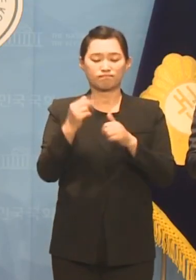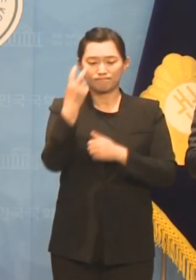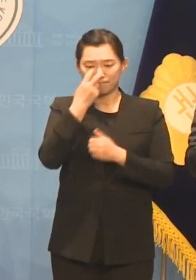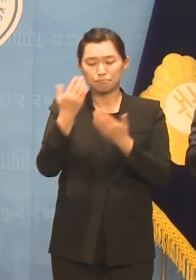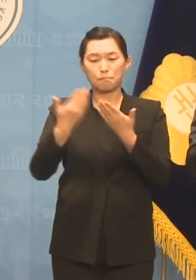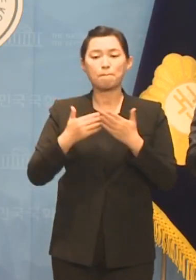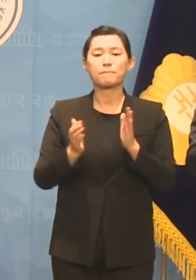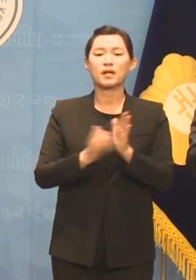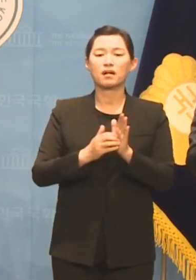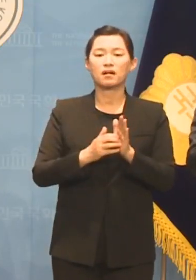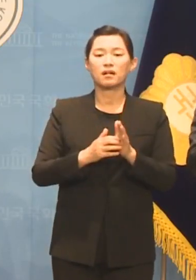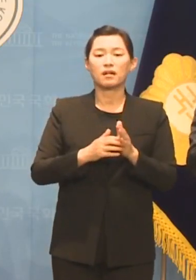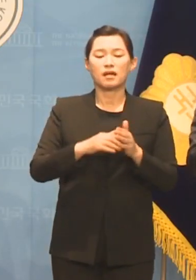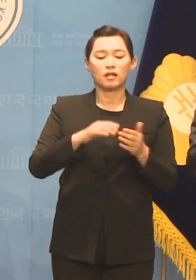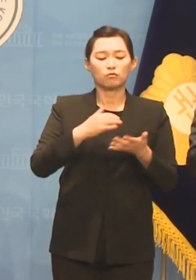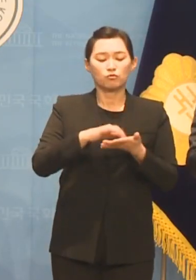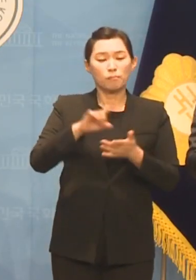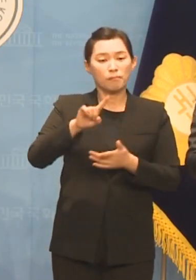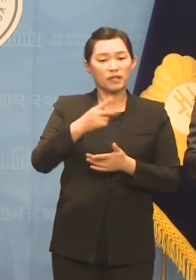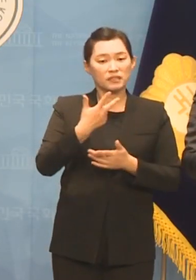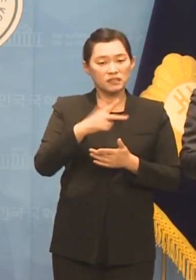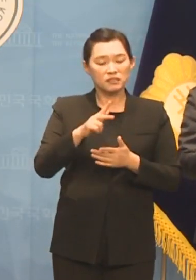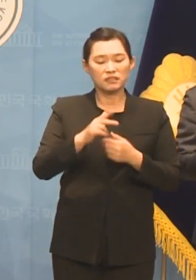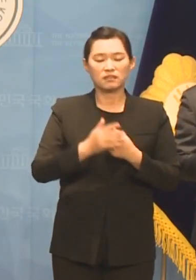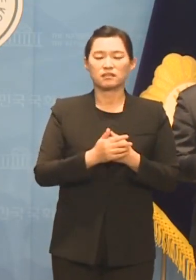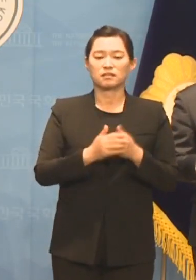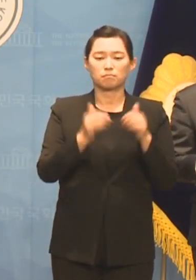받았으며 107차례 800시간이 넘는